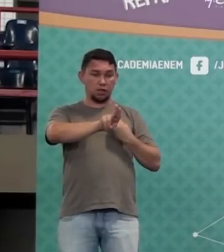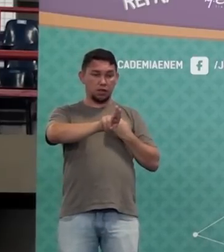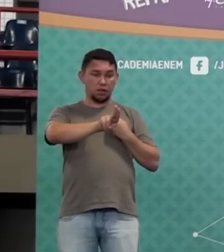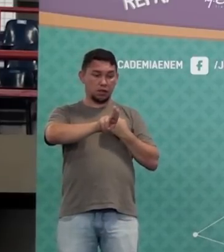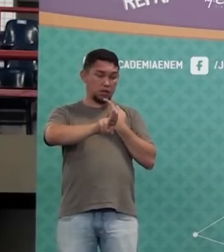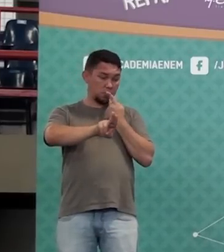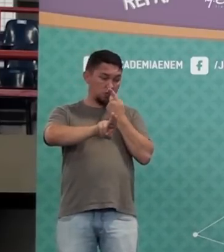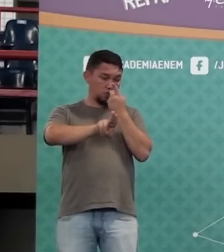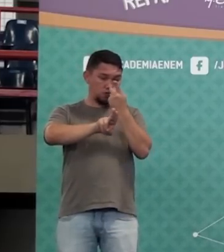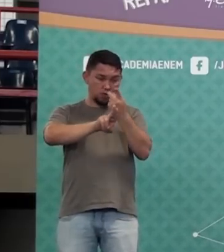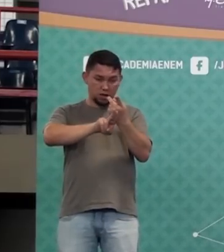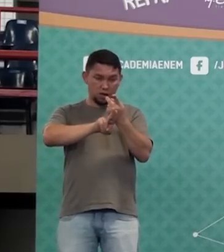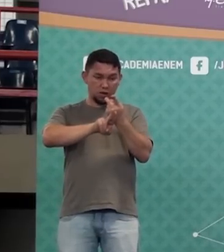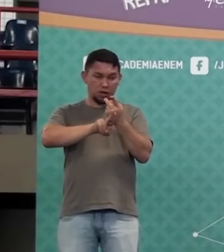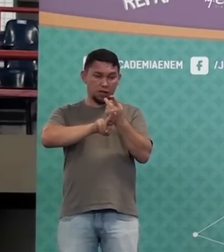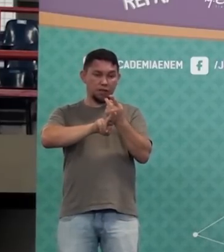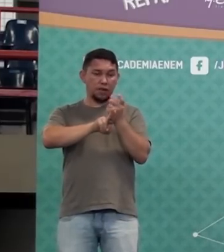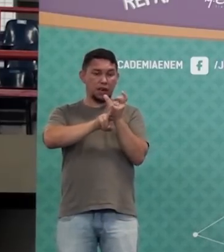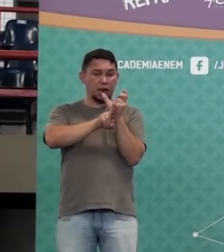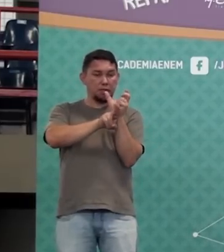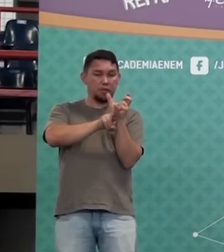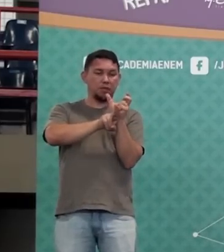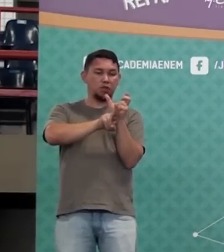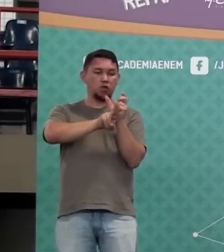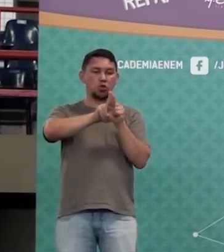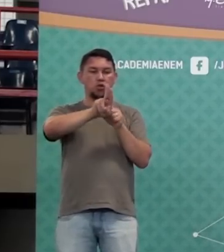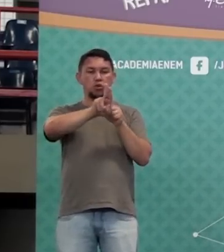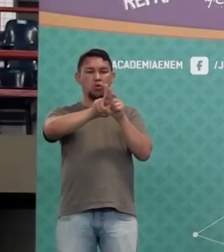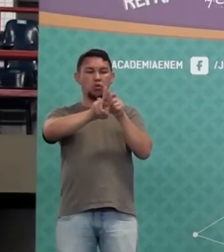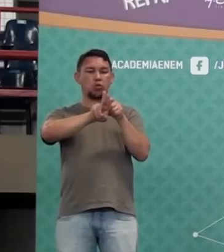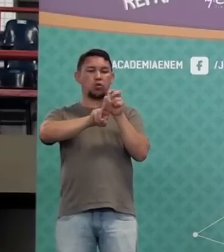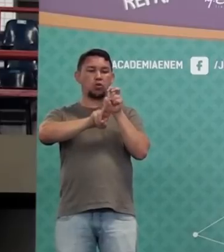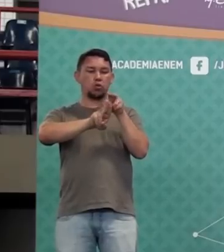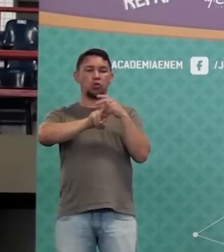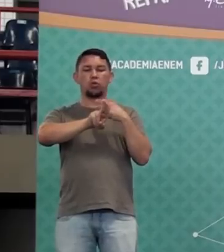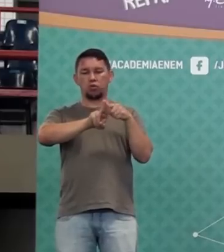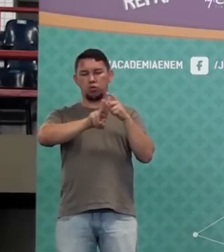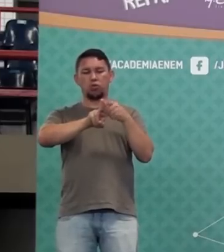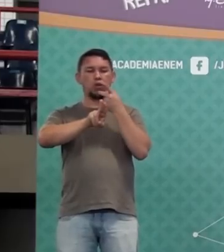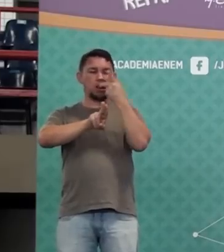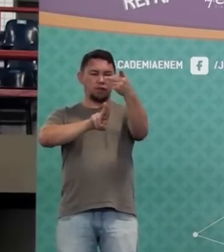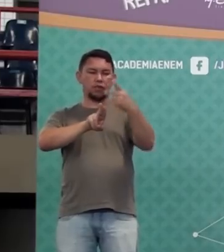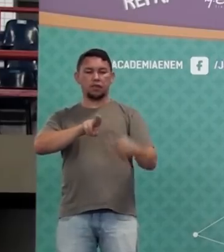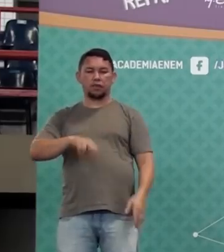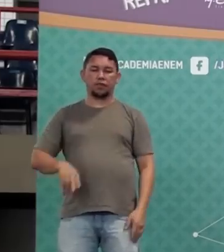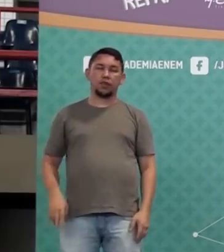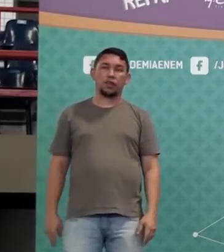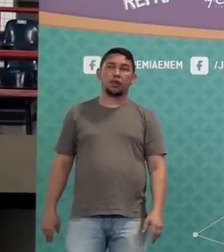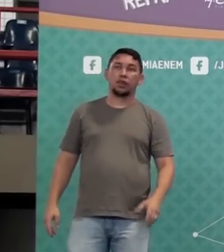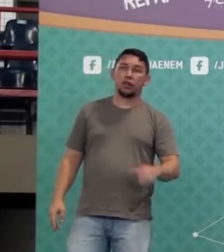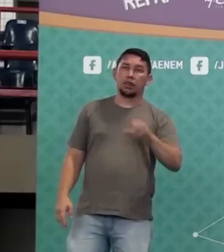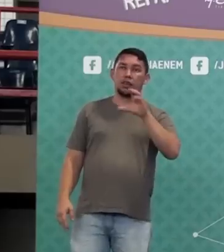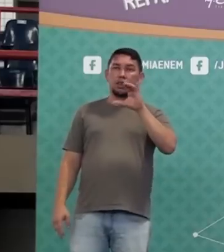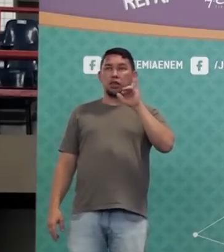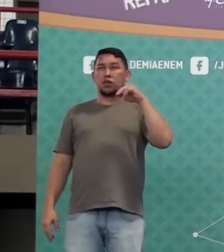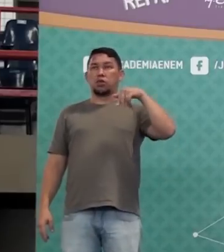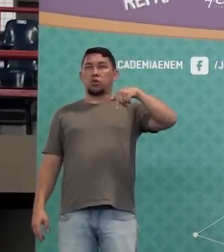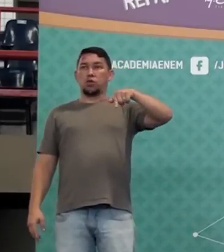gente falava a palavra, o U era escutado. Quando eu dizia assim, ó,